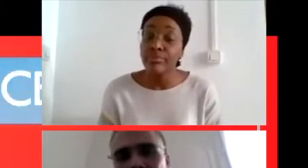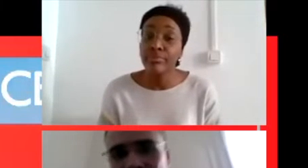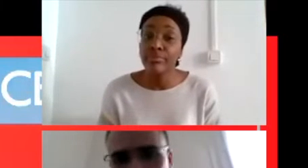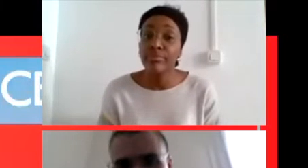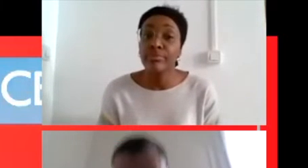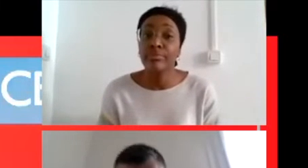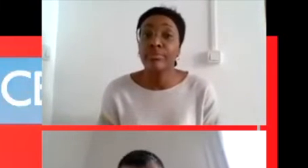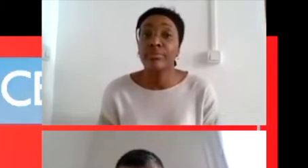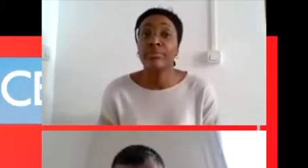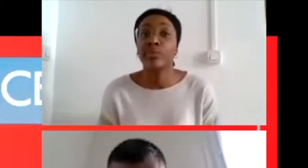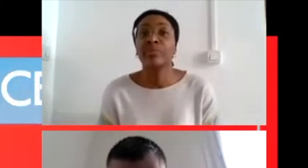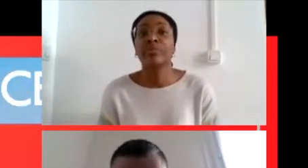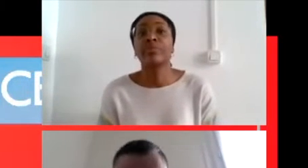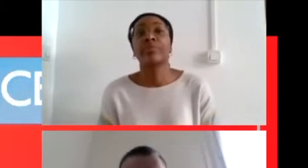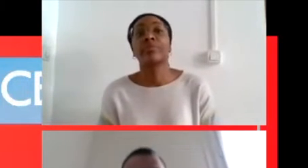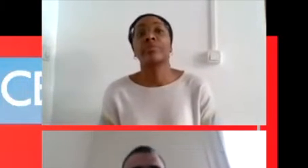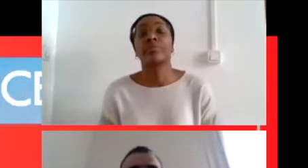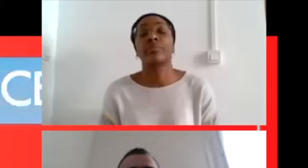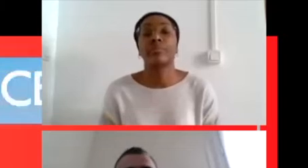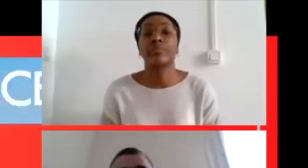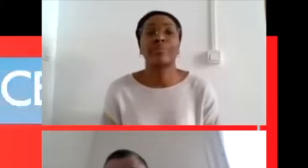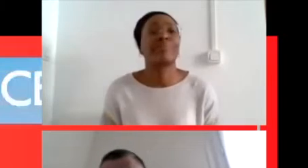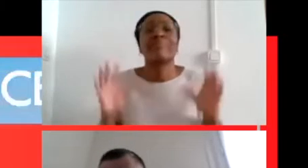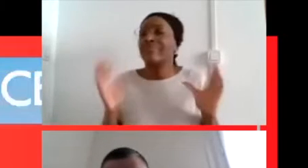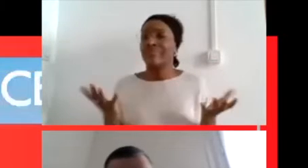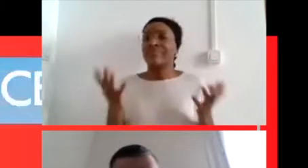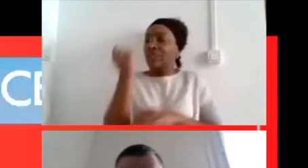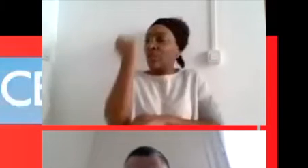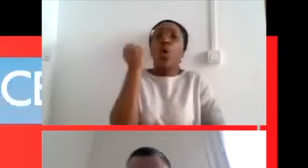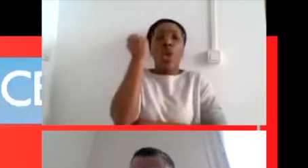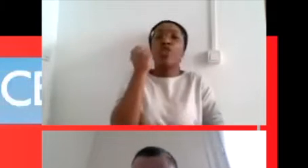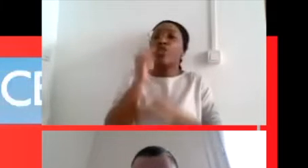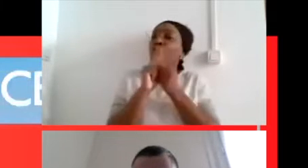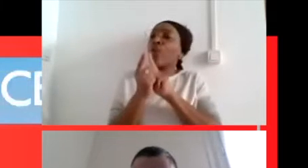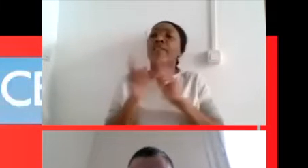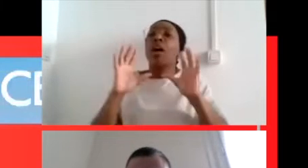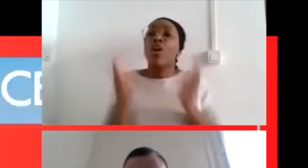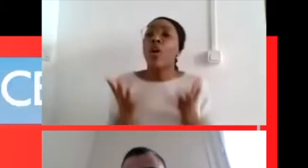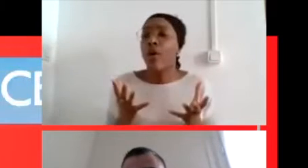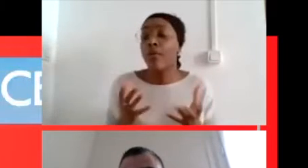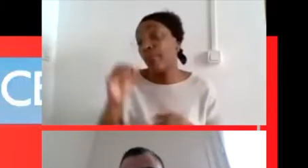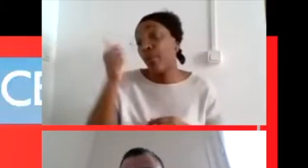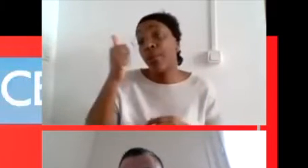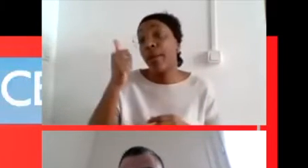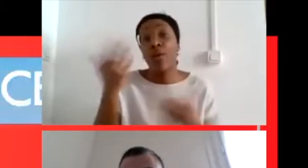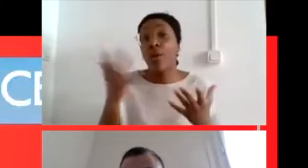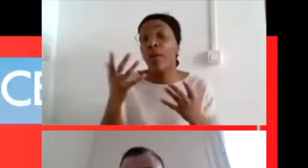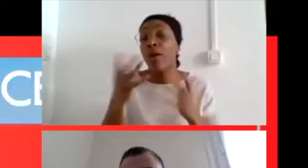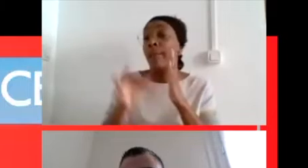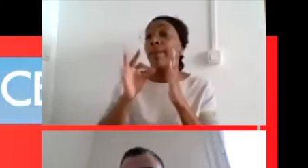Alors la formation d'un influenceur ou d'une colonne. Donc premièrement, comme on a vu, par la parole de Dieu, psaume 119,